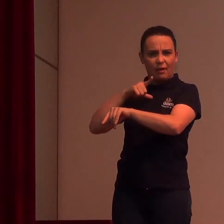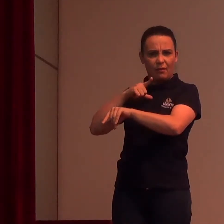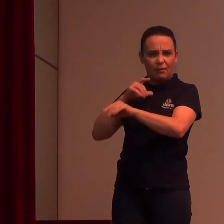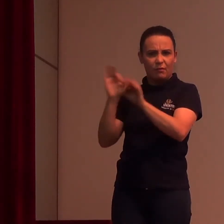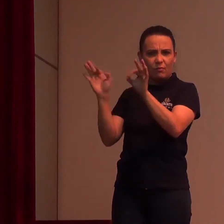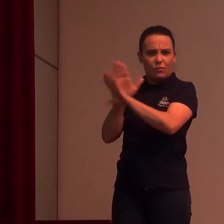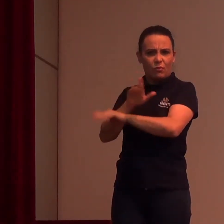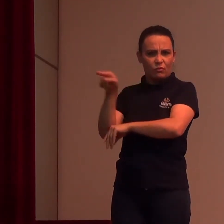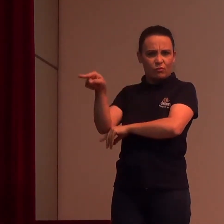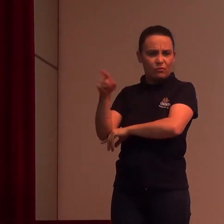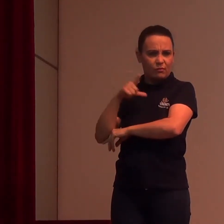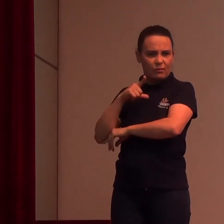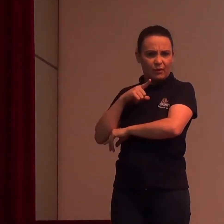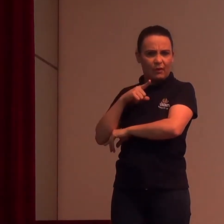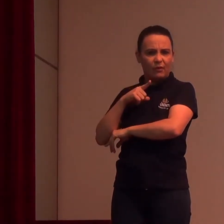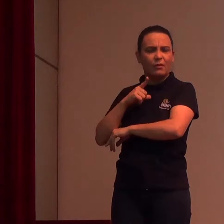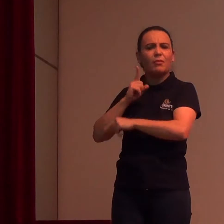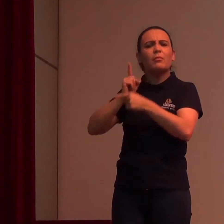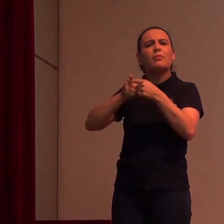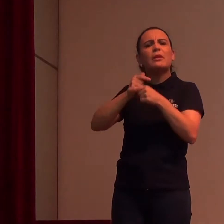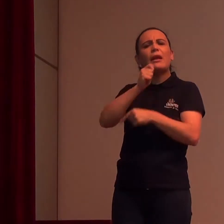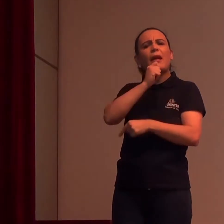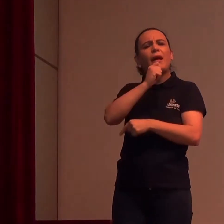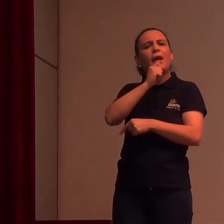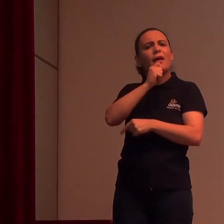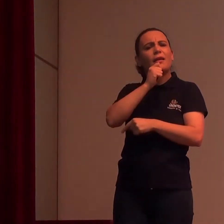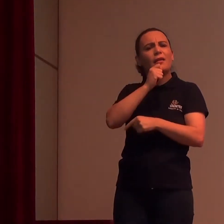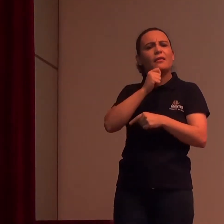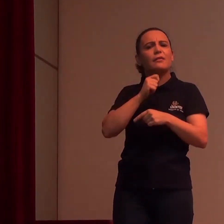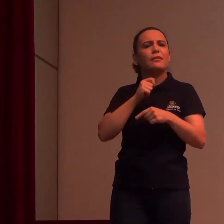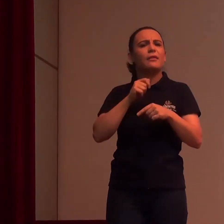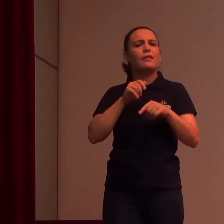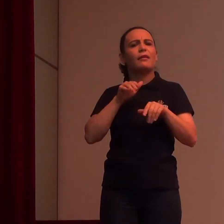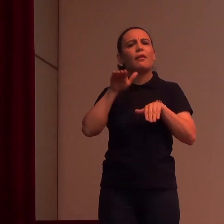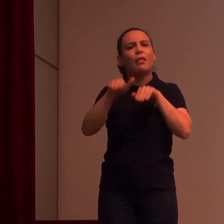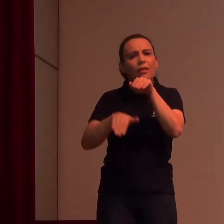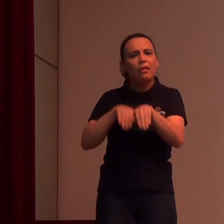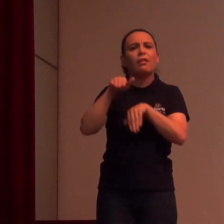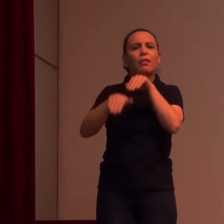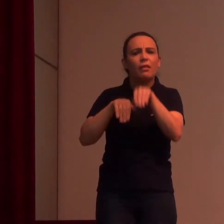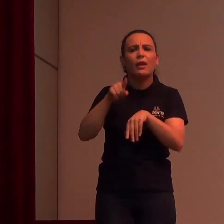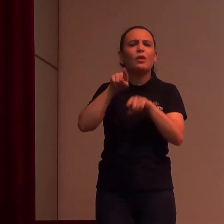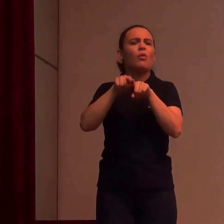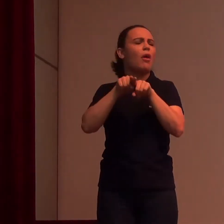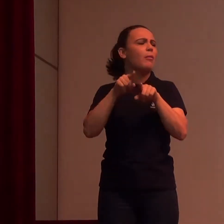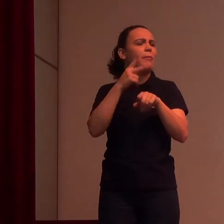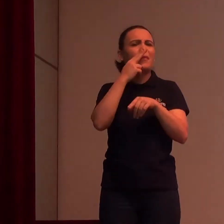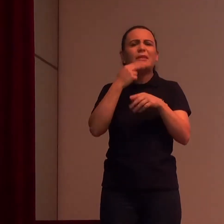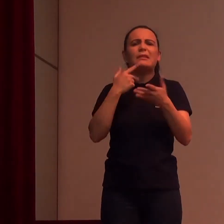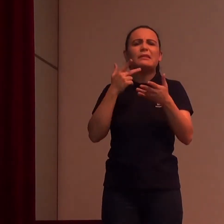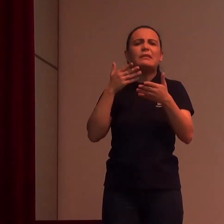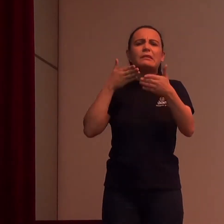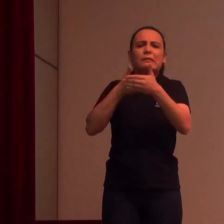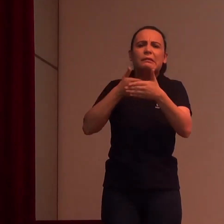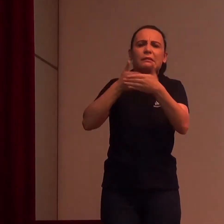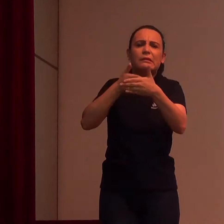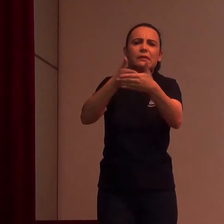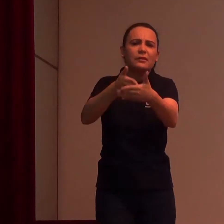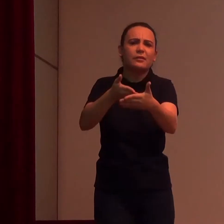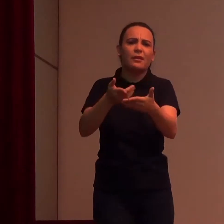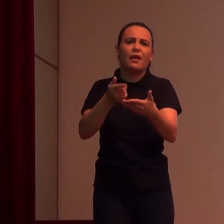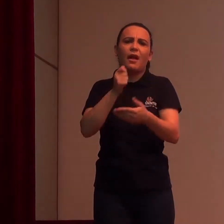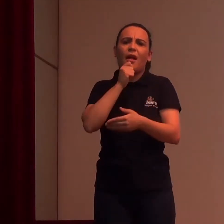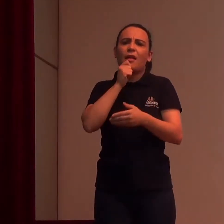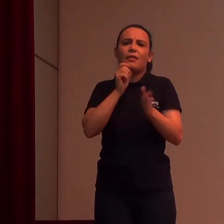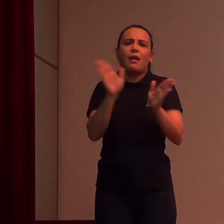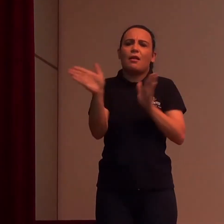qualquer outra pessoa, eu acho que aí sim a gente teria uma opção de acessibilidade,